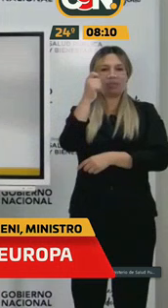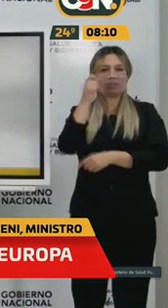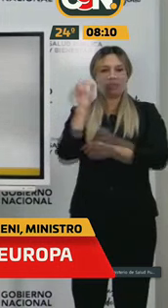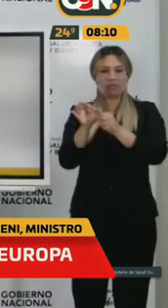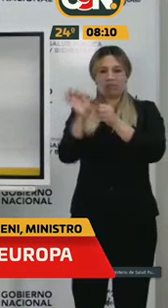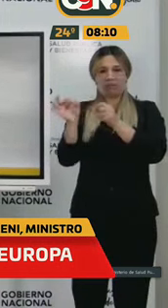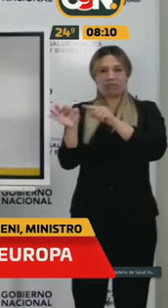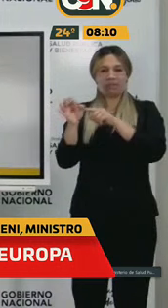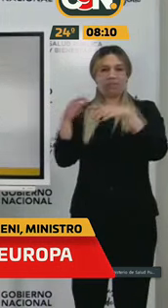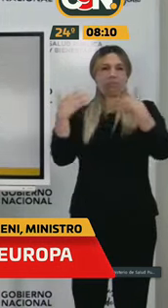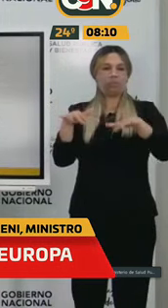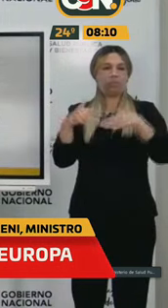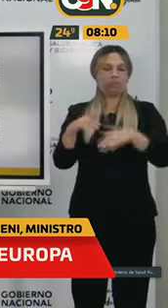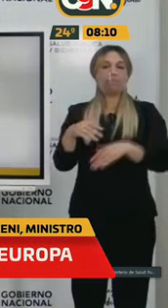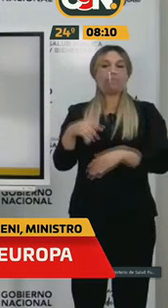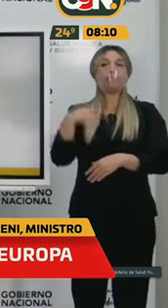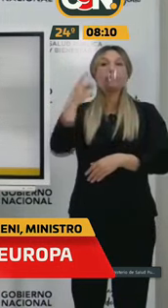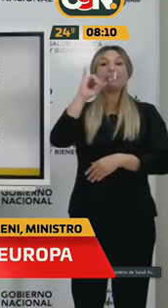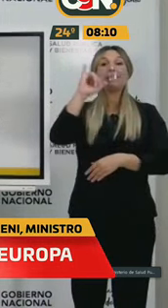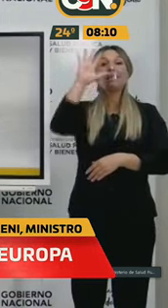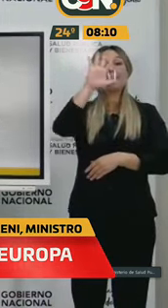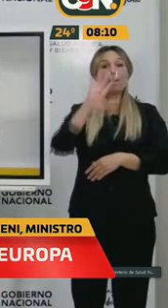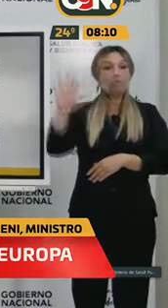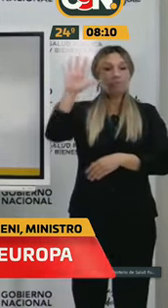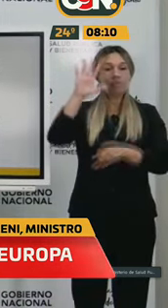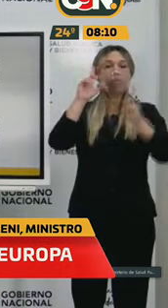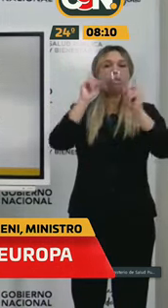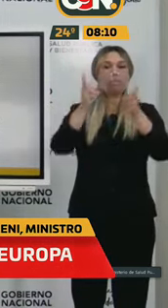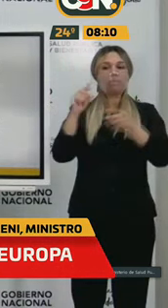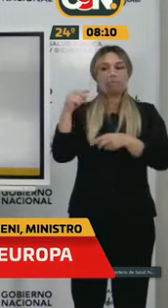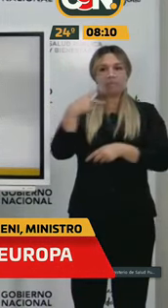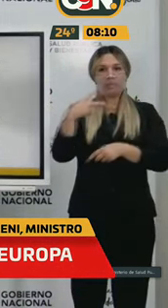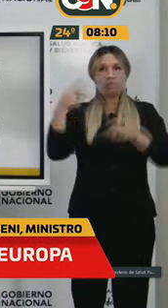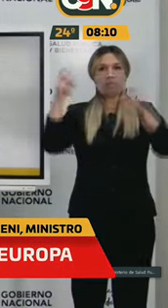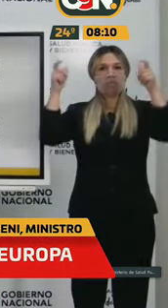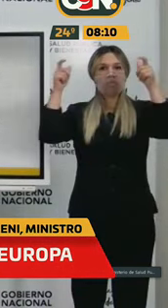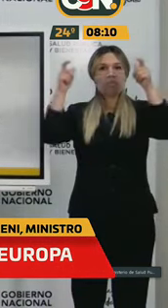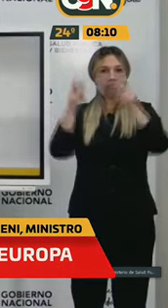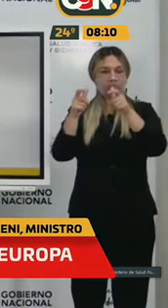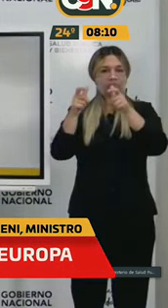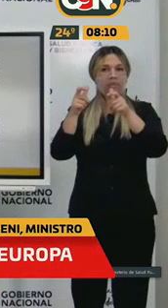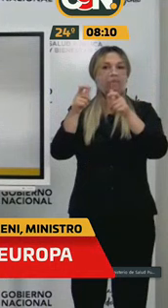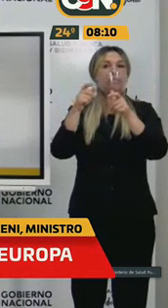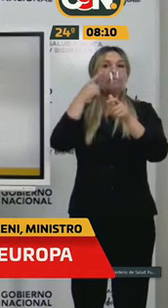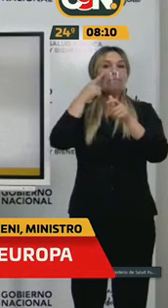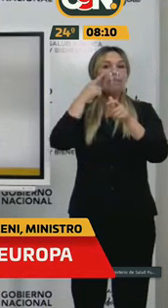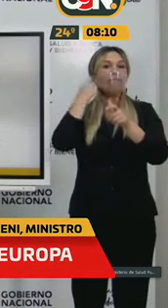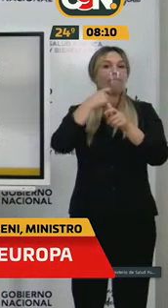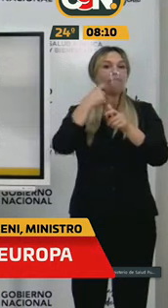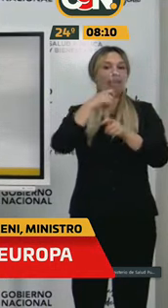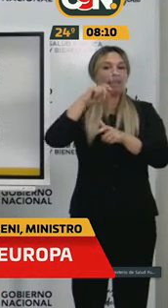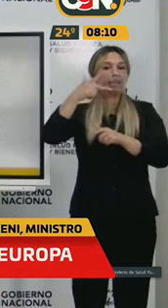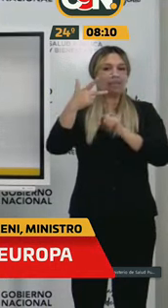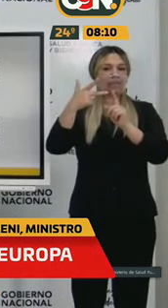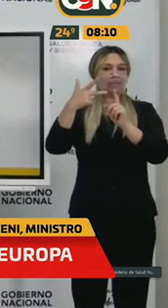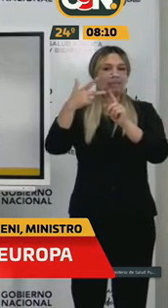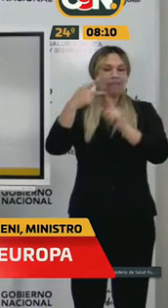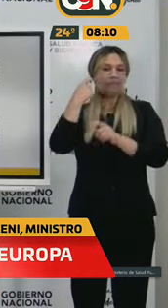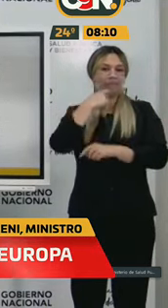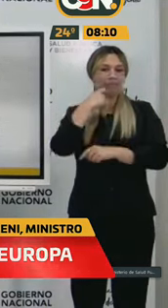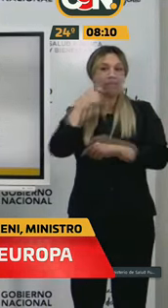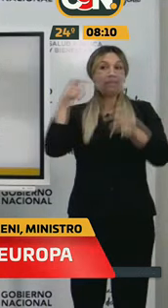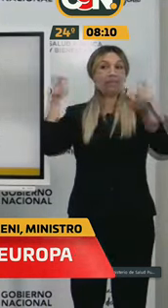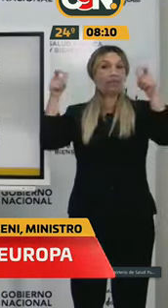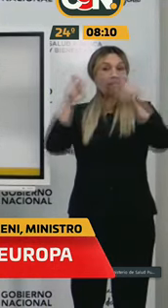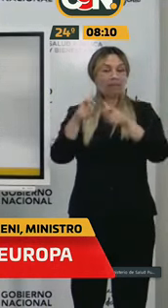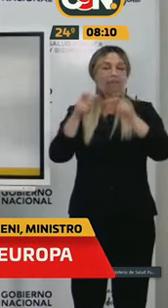En Itapúa tenemos una segunda semana de descenso y vamos a ver esta tercera semana si esto se confirma plenamente,